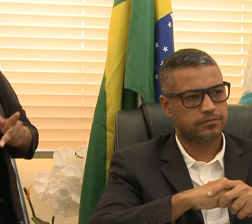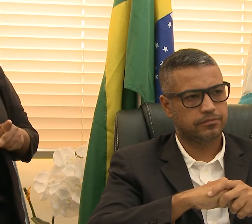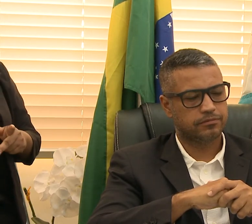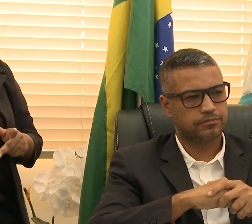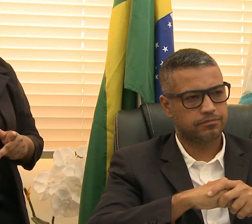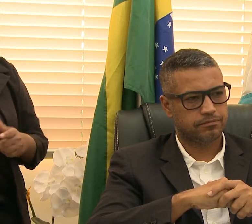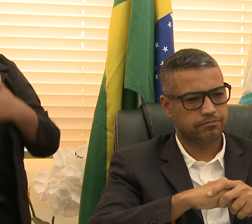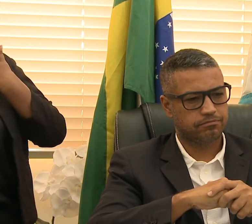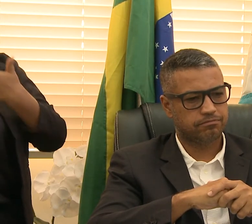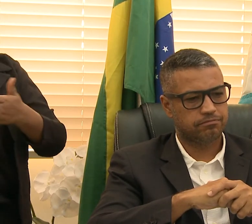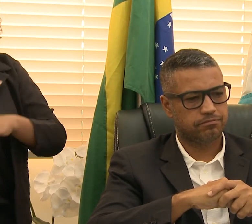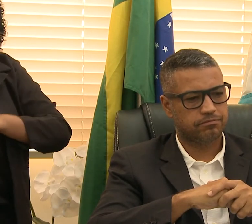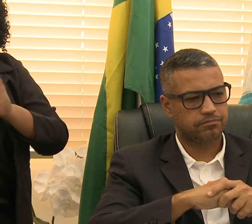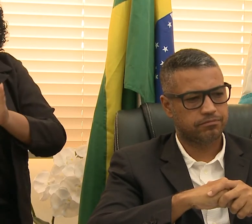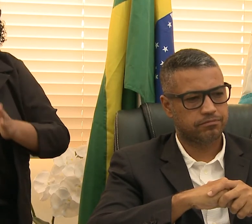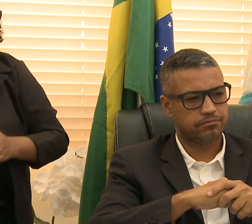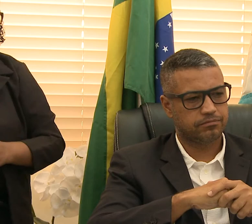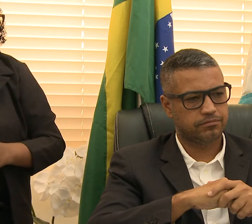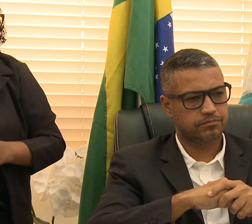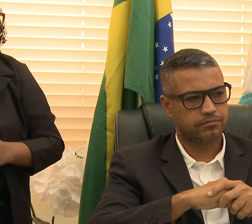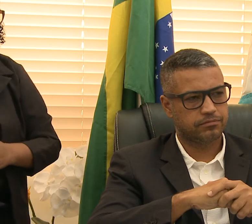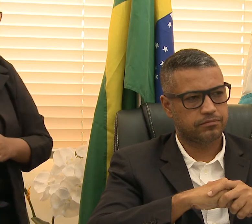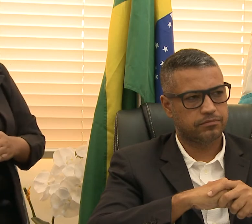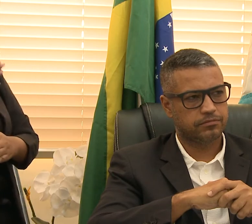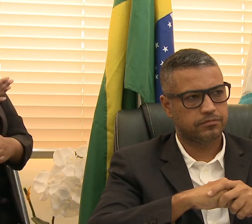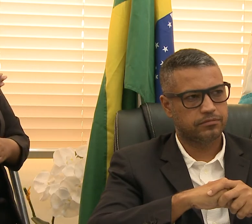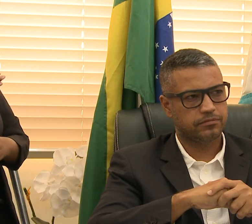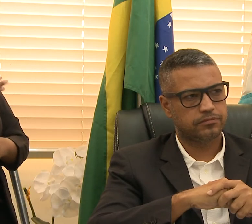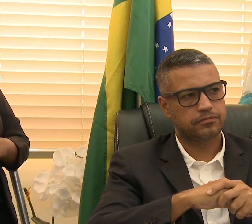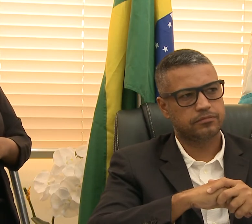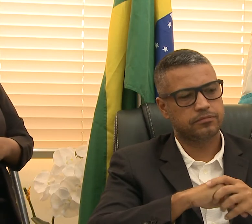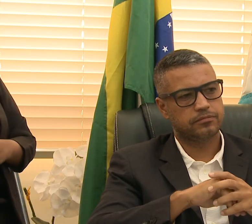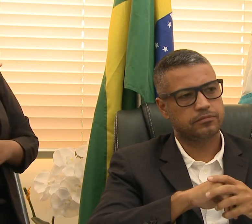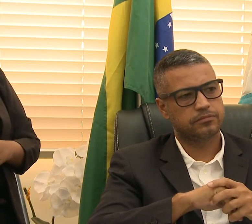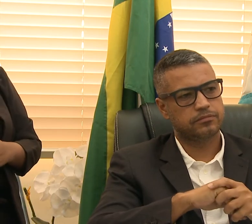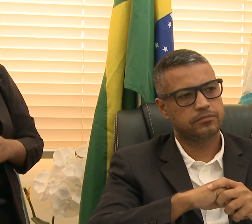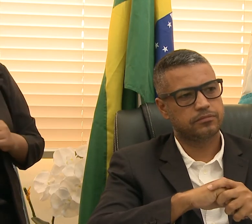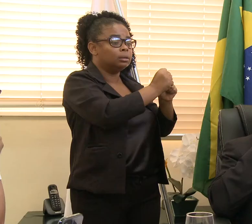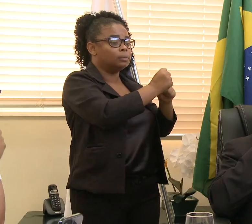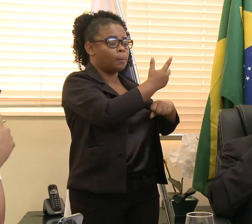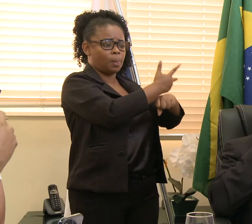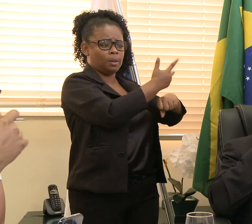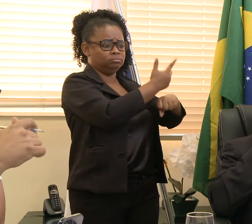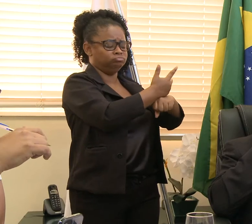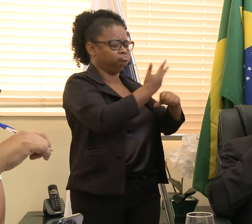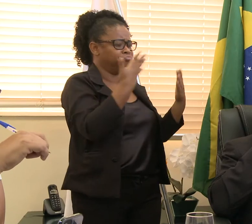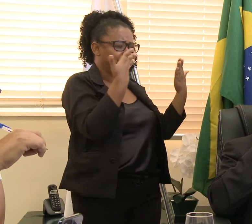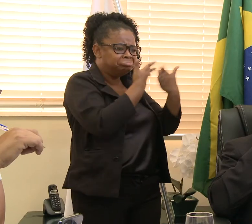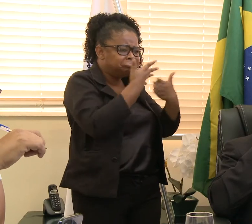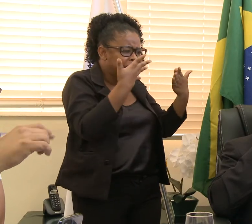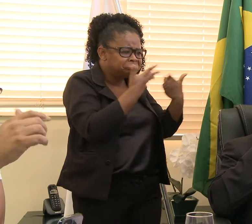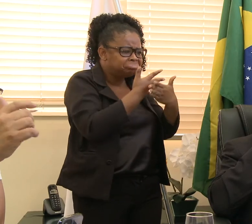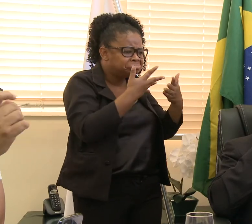Eu estou com a Vossa Excelência aqui, faço a sua câmera, e sua câmera no Vossa Excelência não está aparecendo.